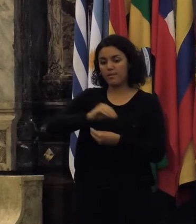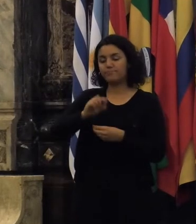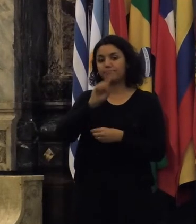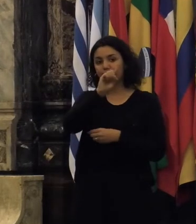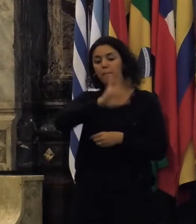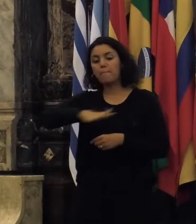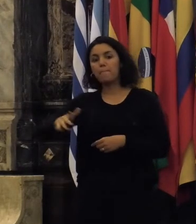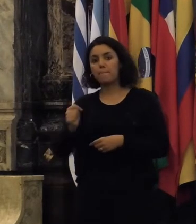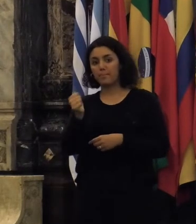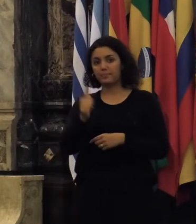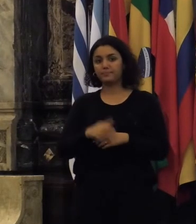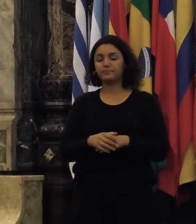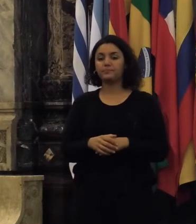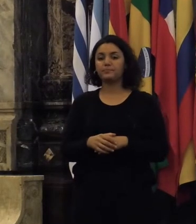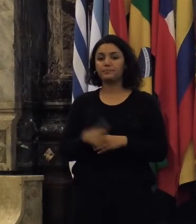Plata,